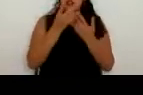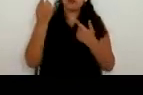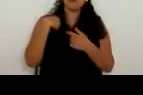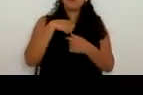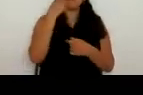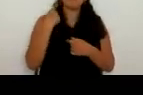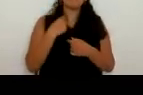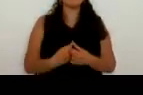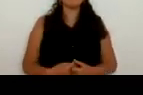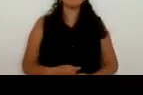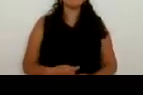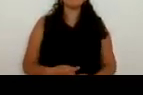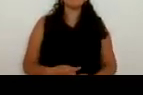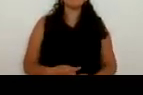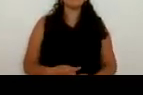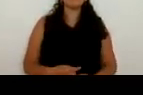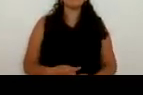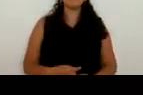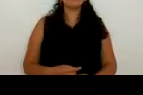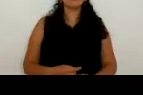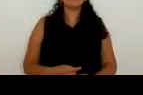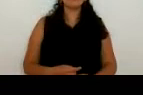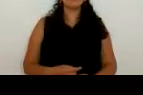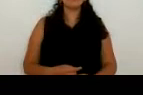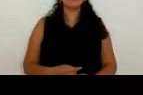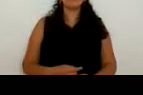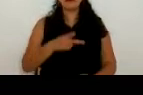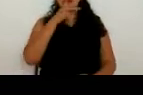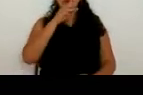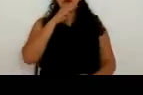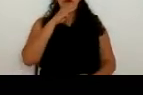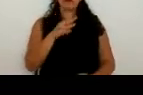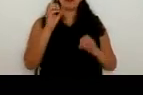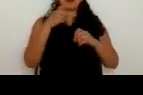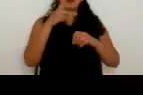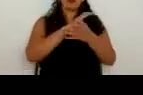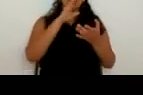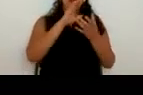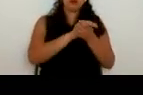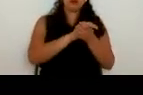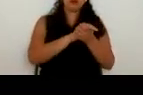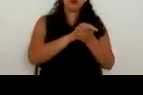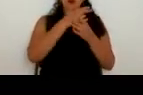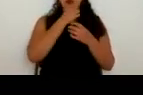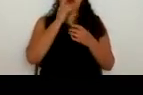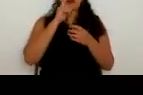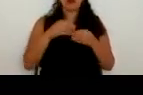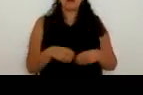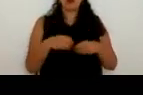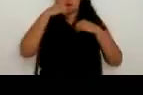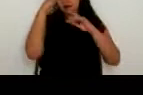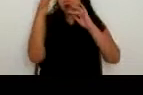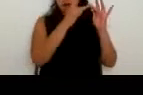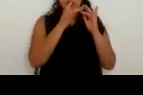los padres y los padres viven si el cónyuge vive como para tener referencia acerca de la red de apoyo con la que